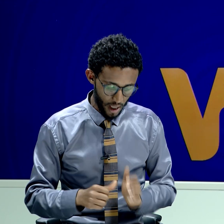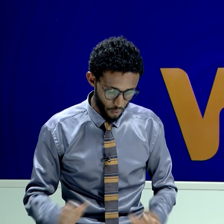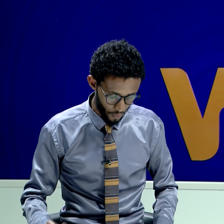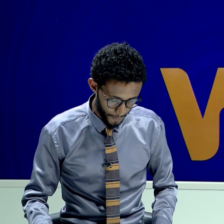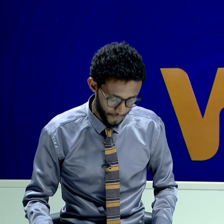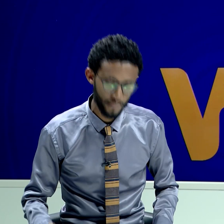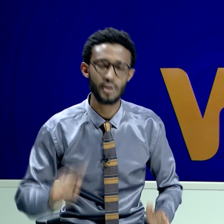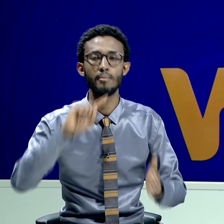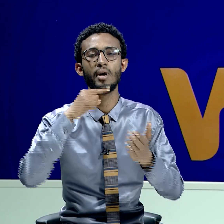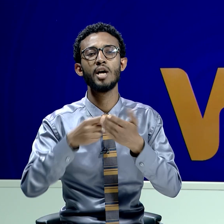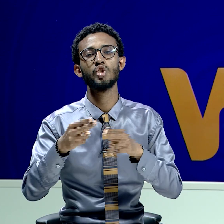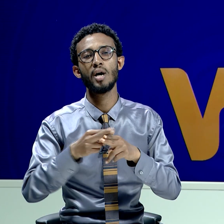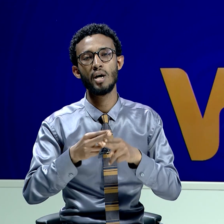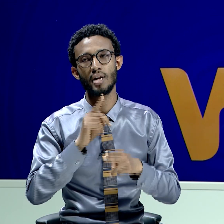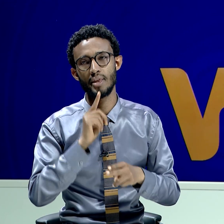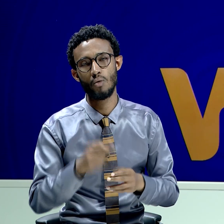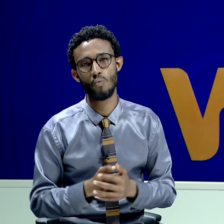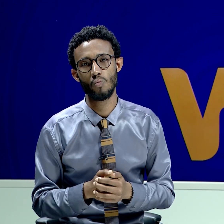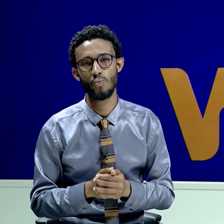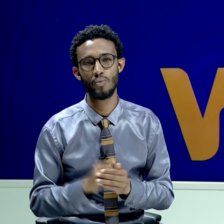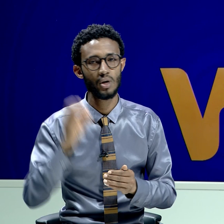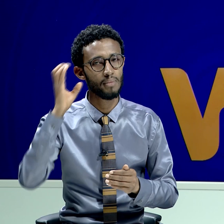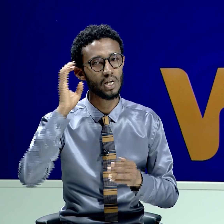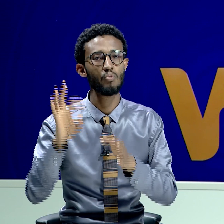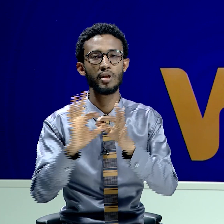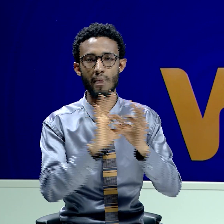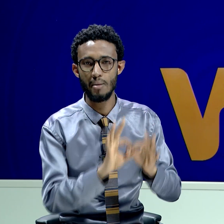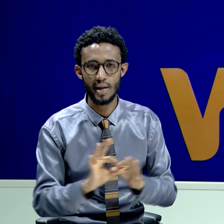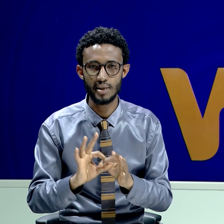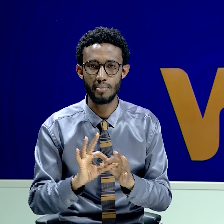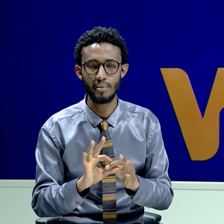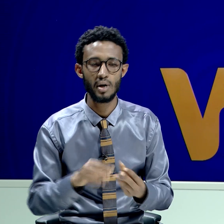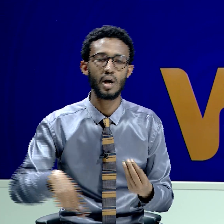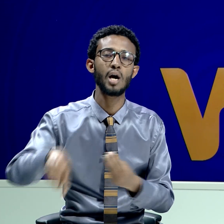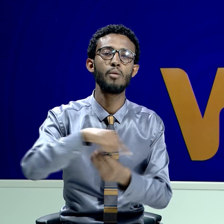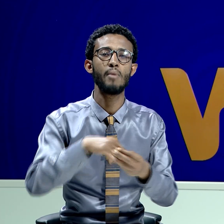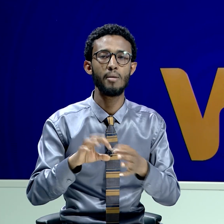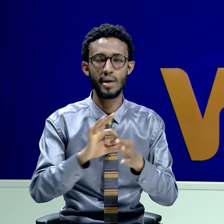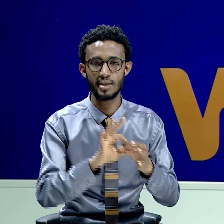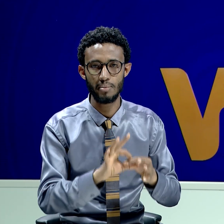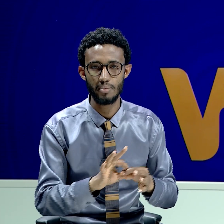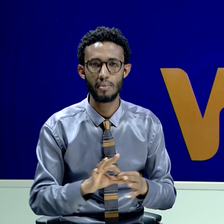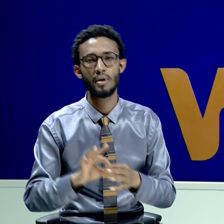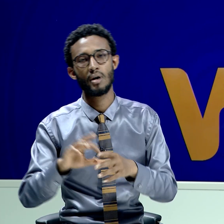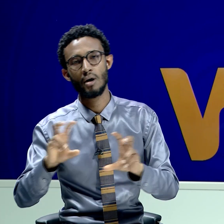ወንኛው መረጃ አጥራት ነው። ሚሰሙት ማበረሰብ ካካቢ ማበረሰብ